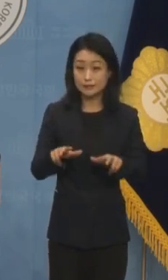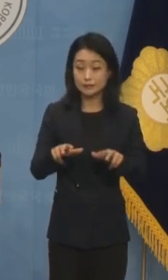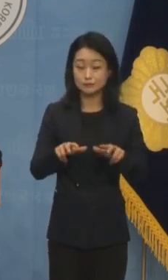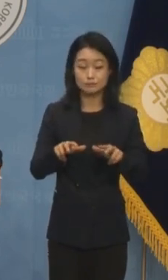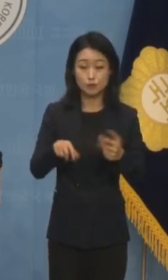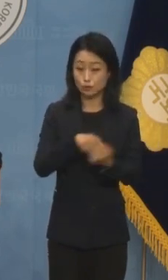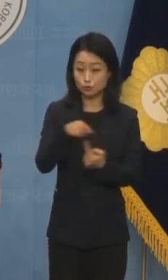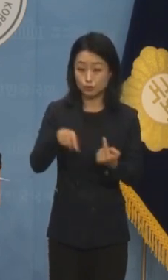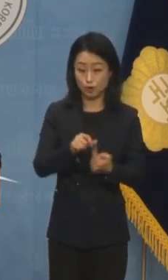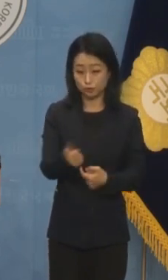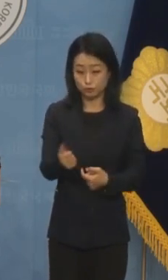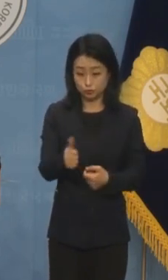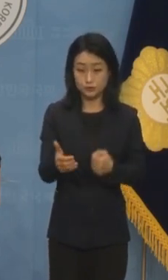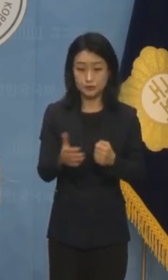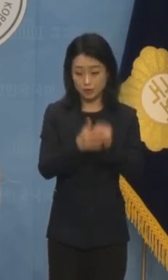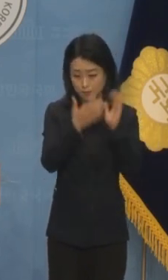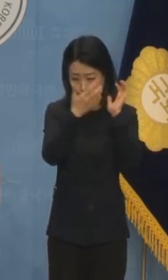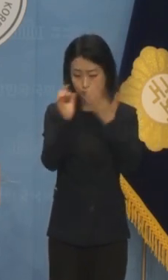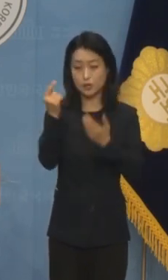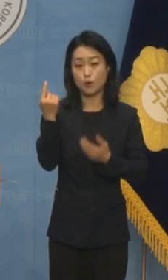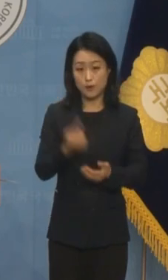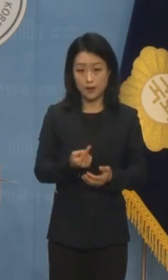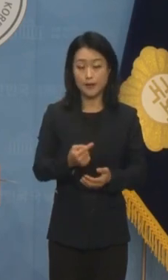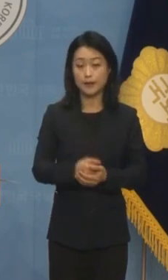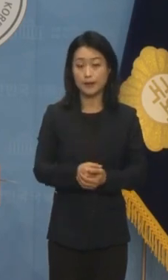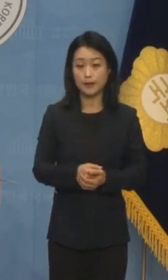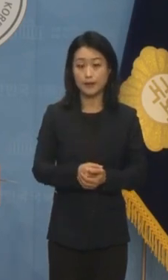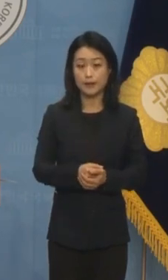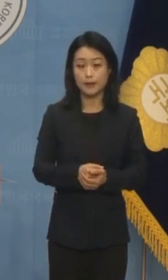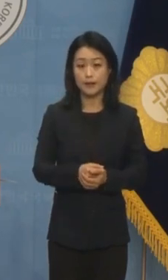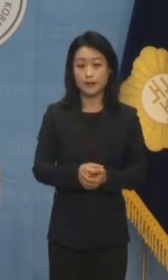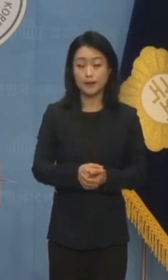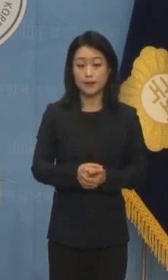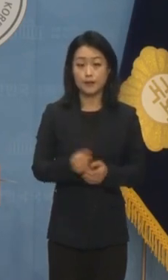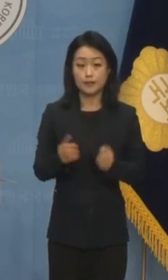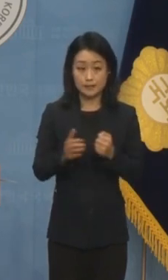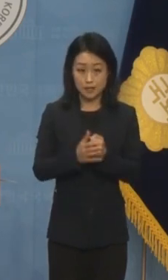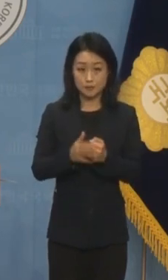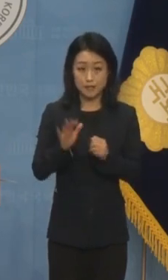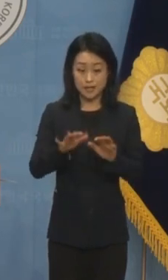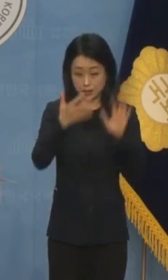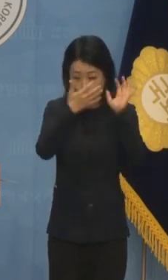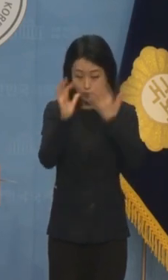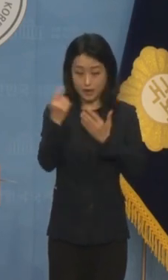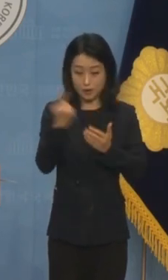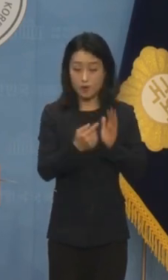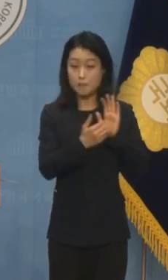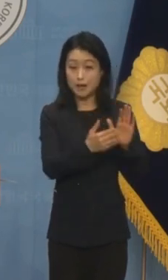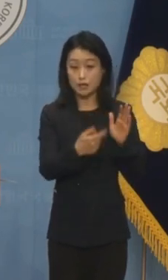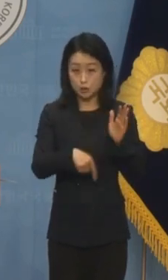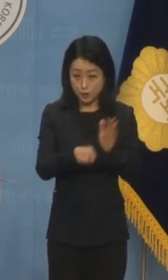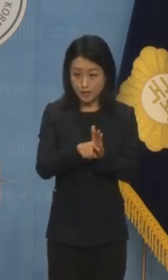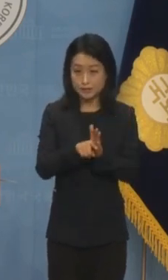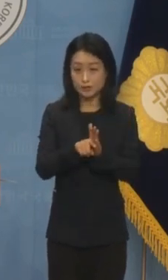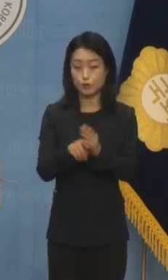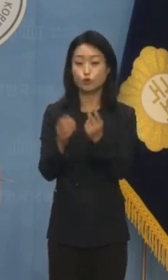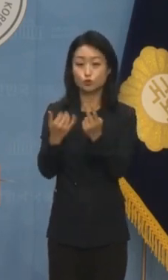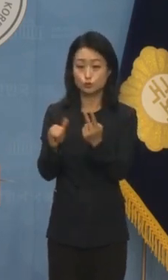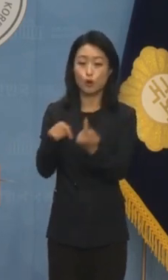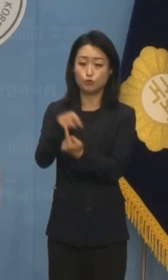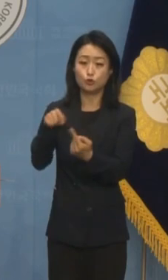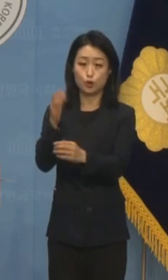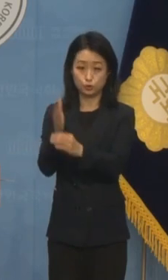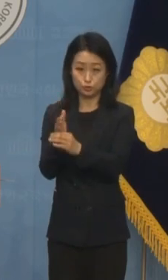대혼란이 불가피할 것입니다 이한 혼란과 혼선 방송통신 위원의 마비의 책임을